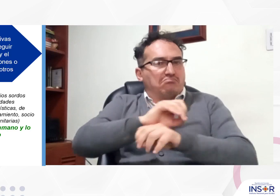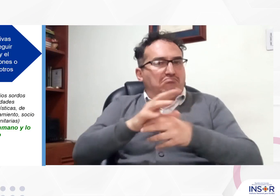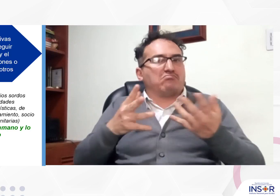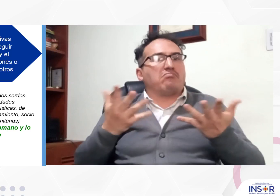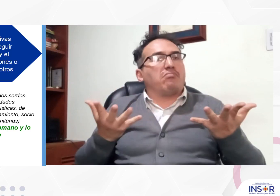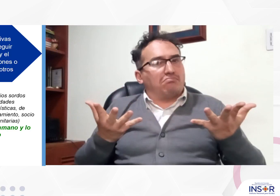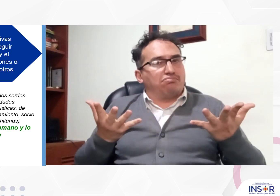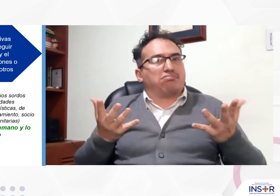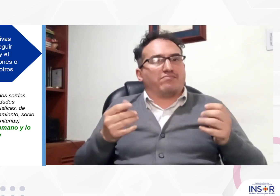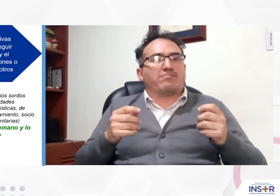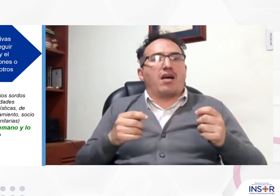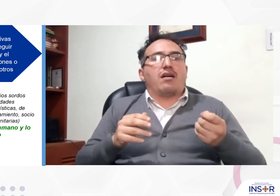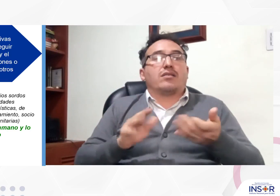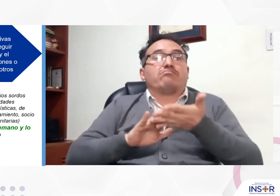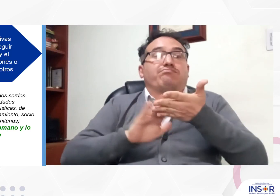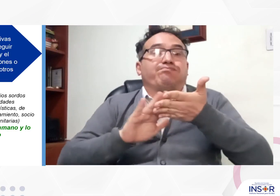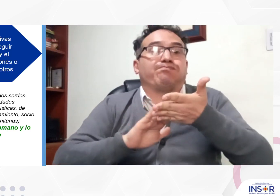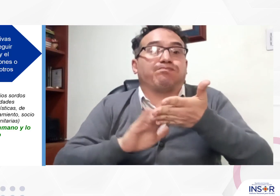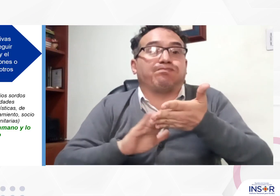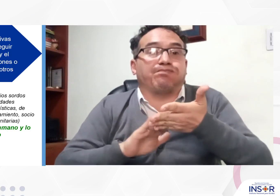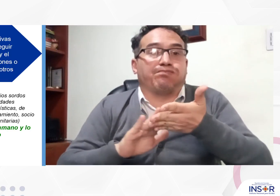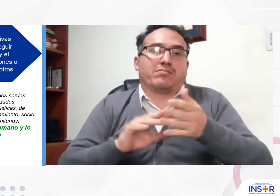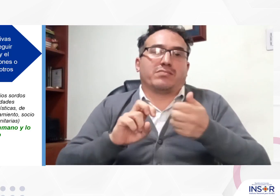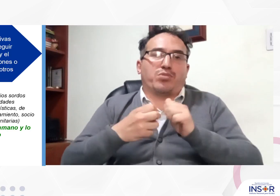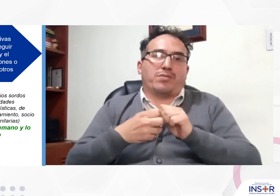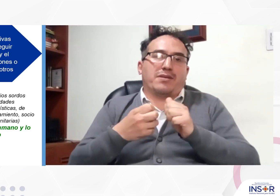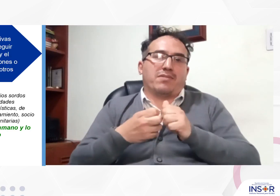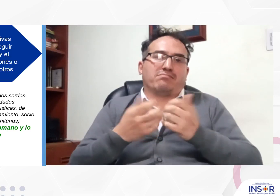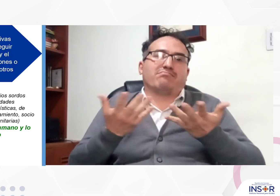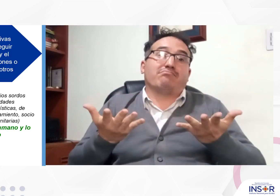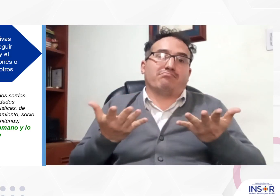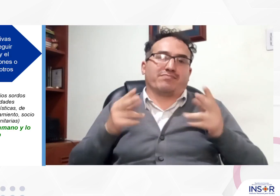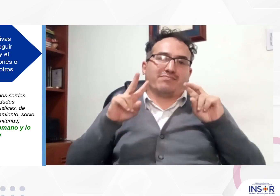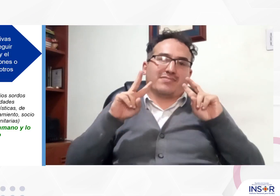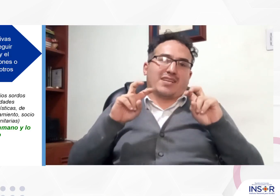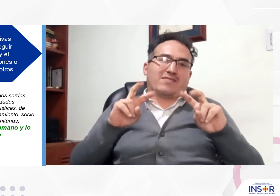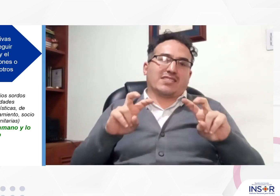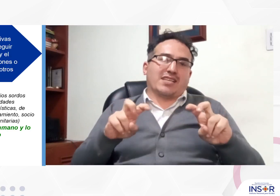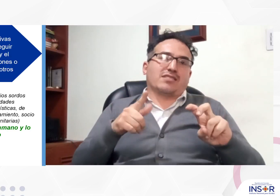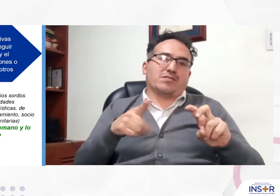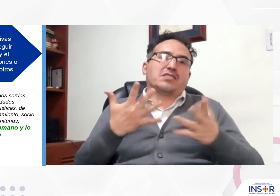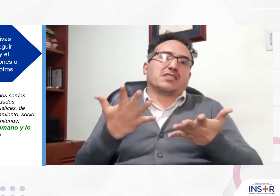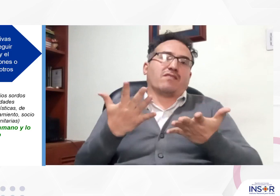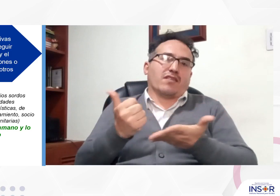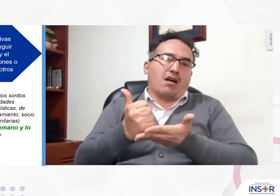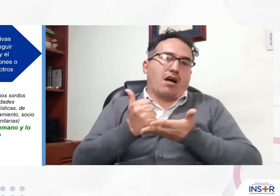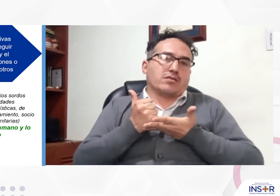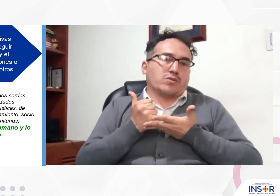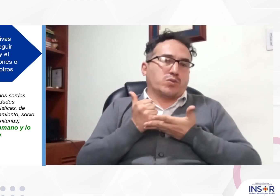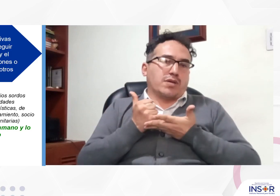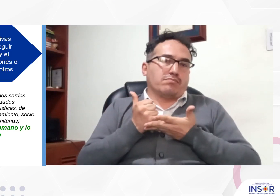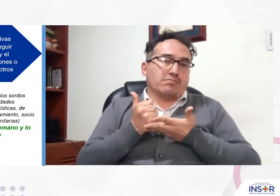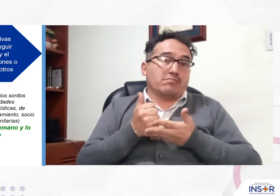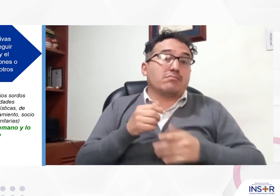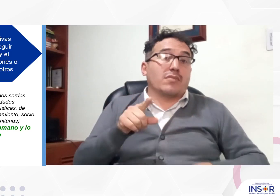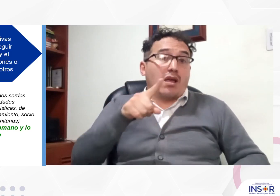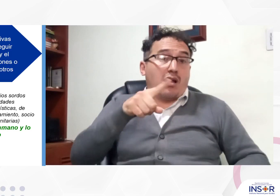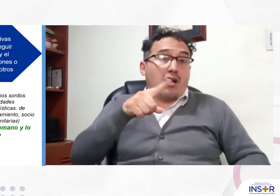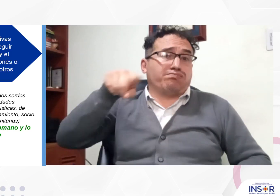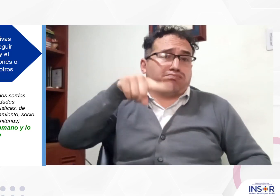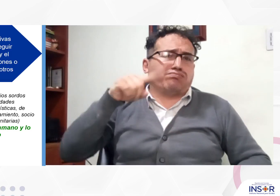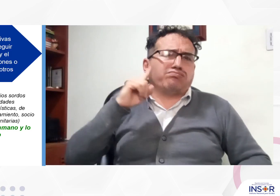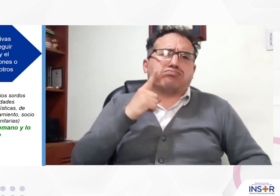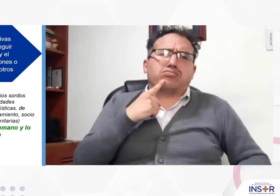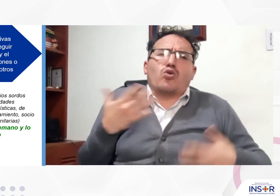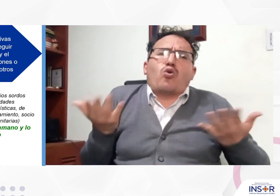sordas pues pongan manos a la obra para generar también esas propuestas de solución en esos planteamientos de